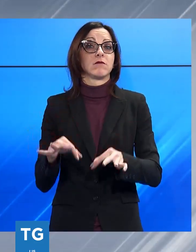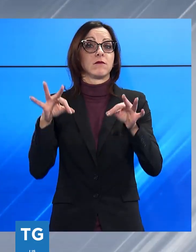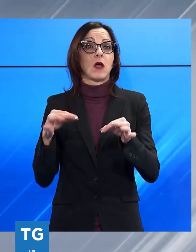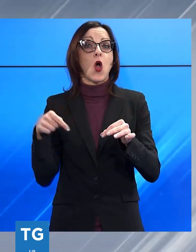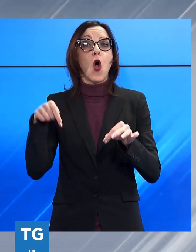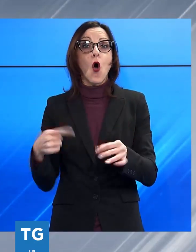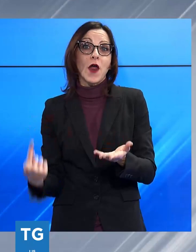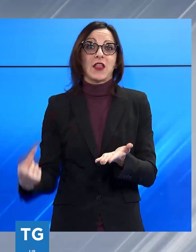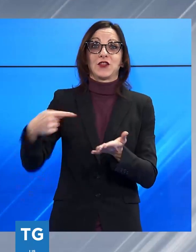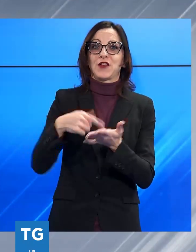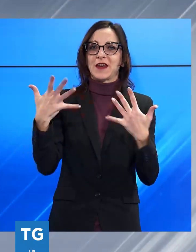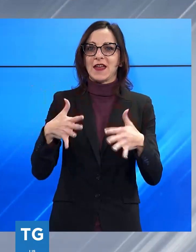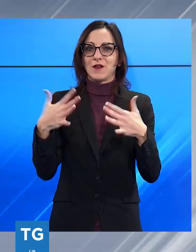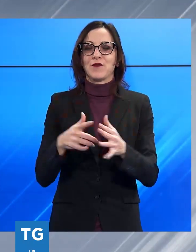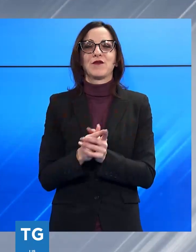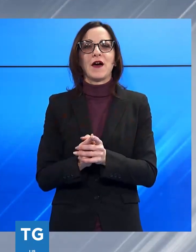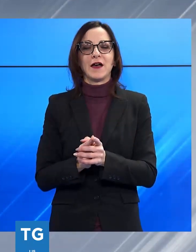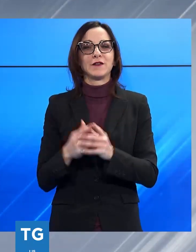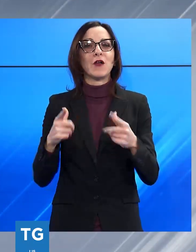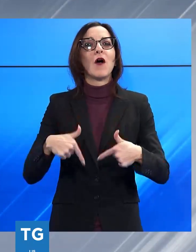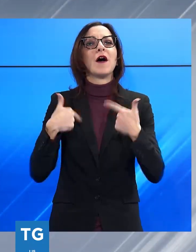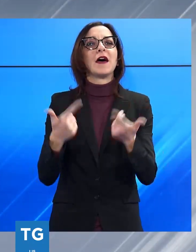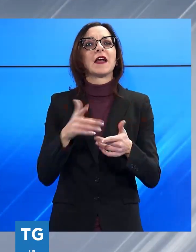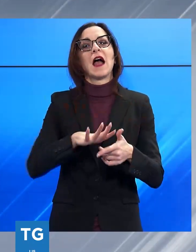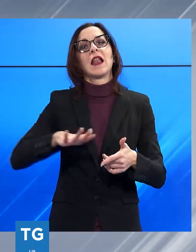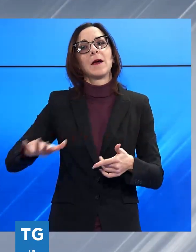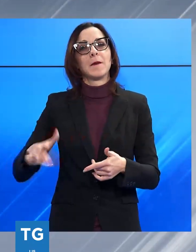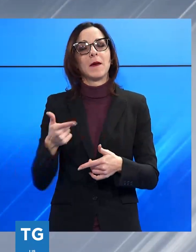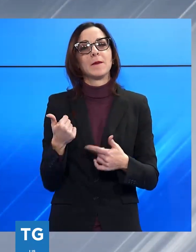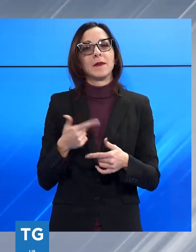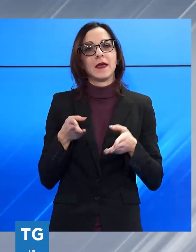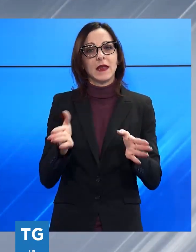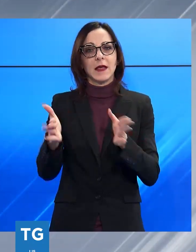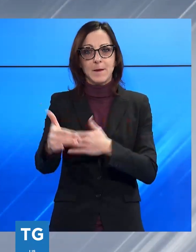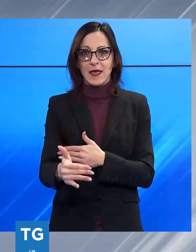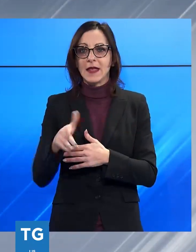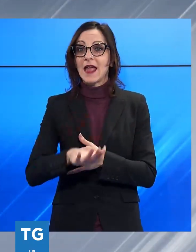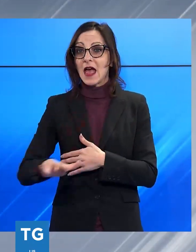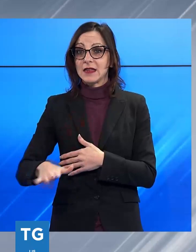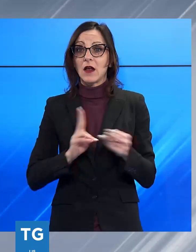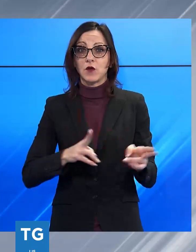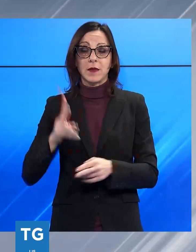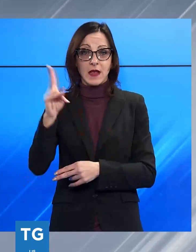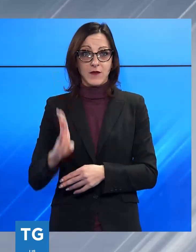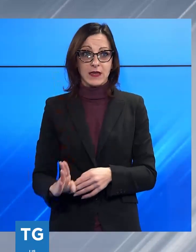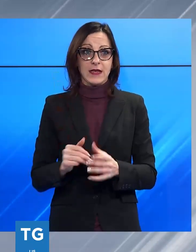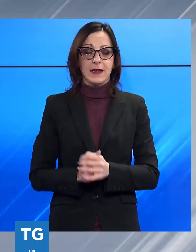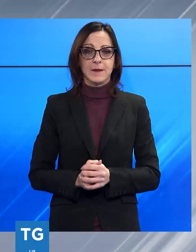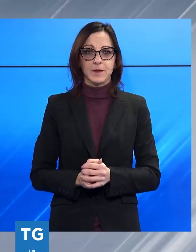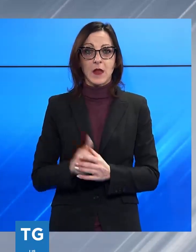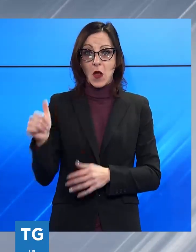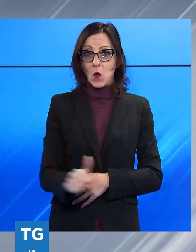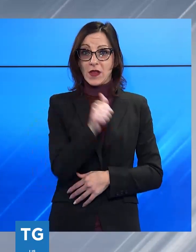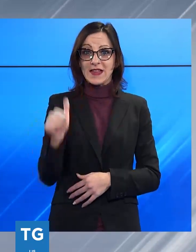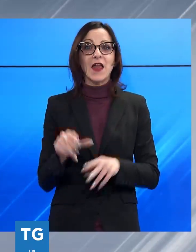ha rinnovato la cerimonia della consegna dei doni della befana nel reparto di pediatria dell'ospedale Versilia e da Quest'anno la